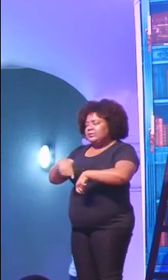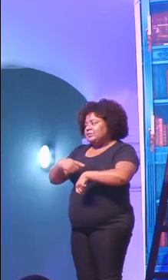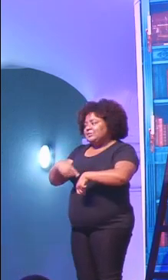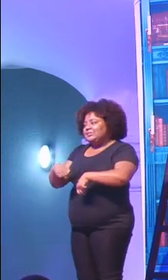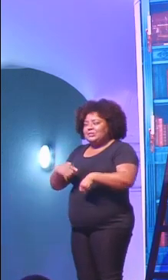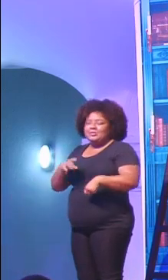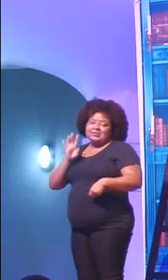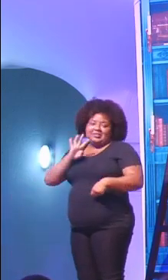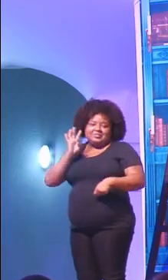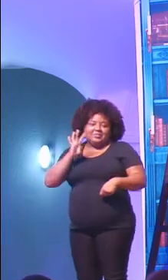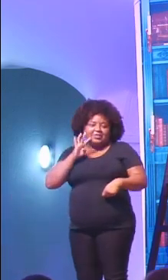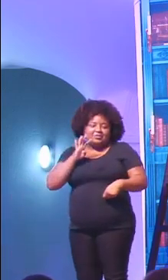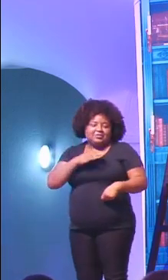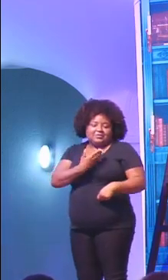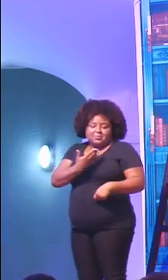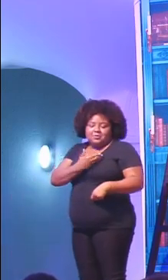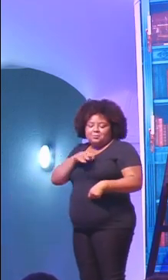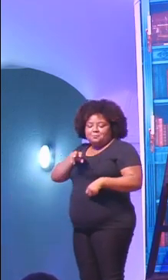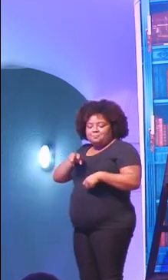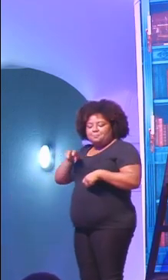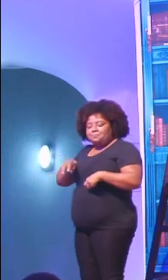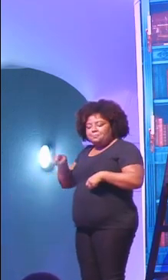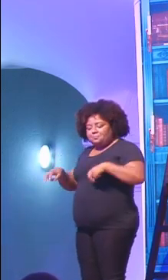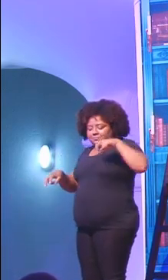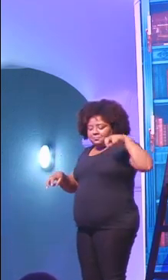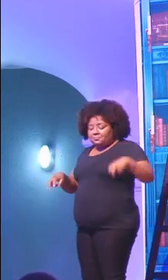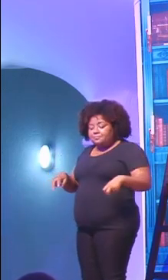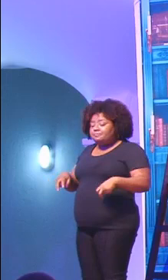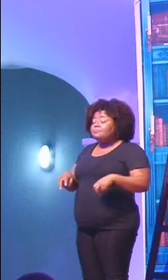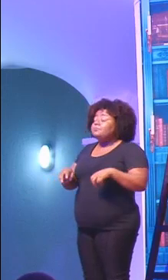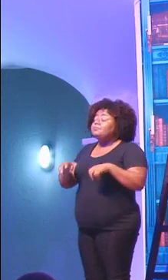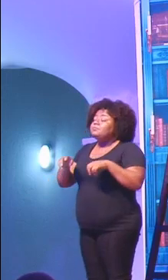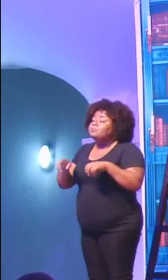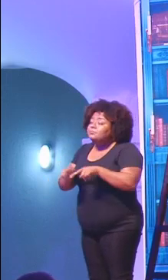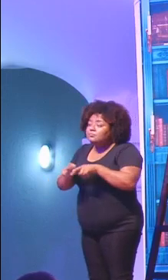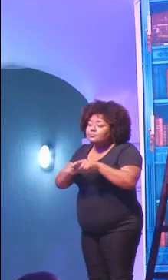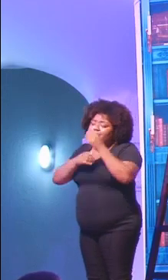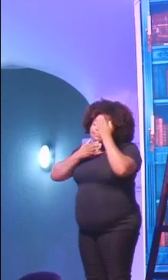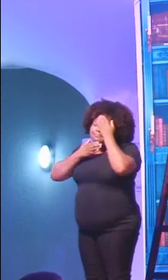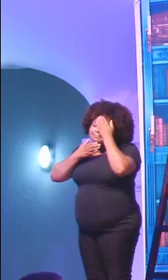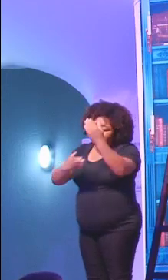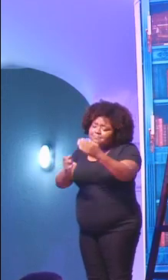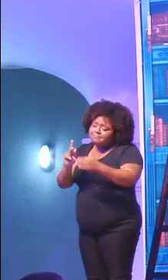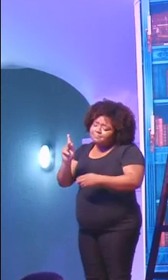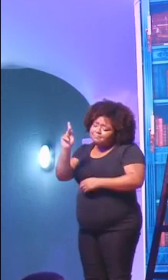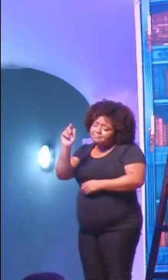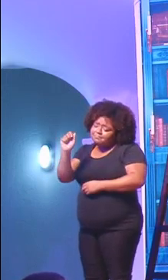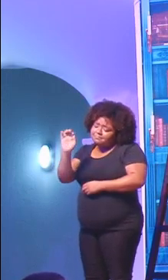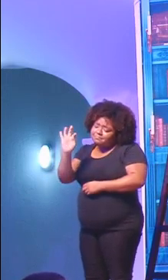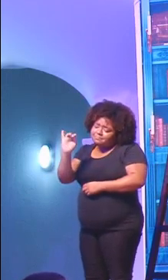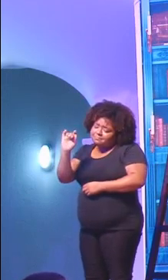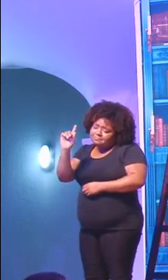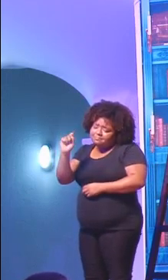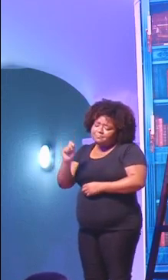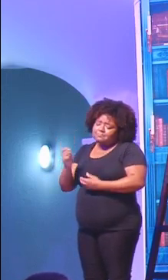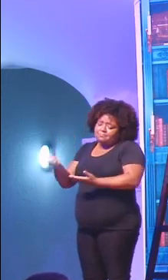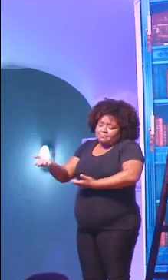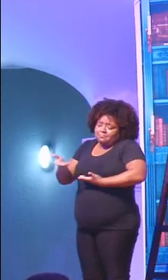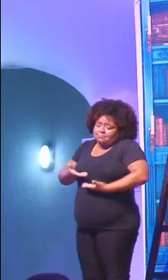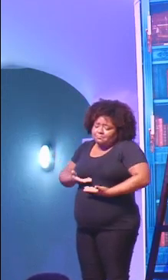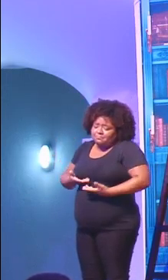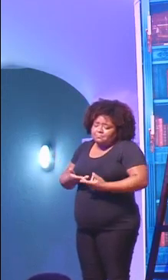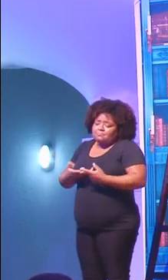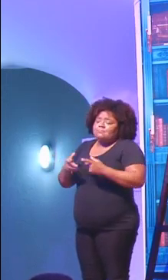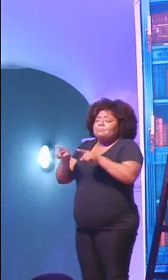aqui, estou entre amigos, né? Mas também agradecer a Kátia pelo convite, pela a produção da Flica e tudo, que